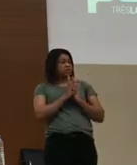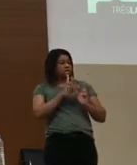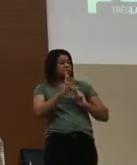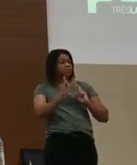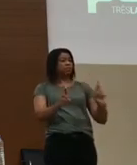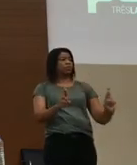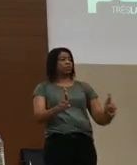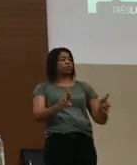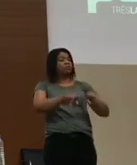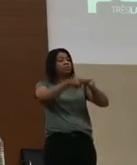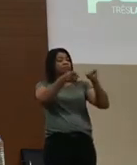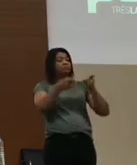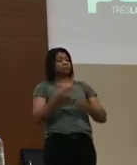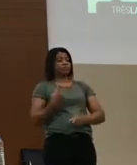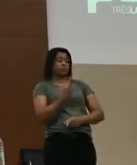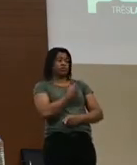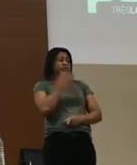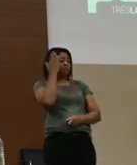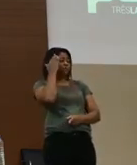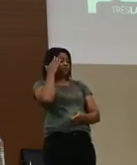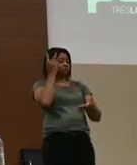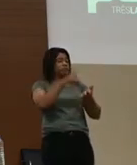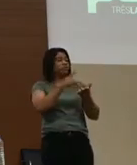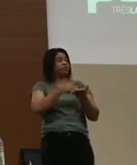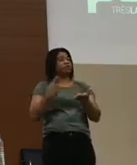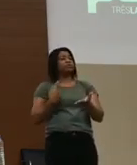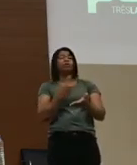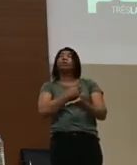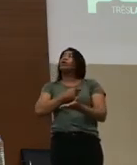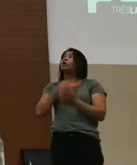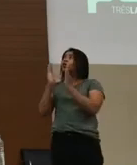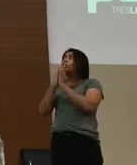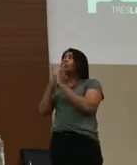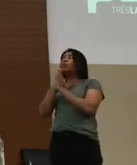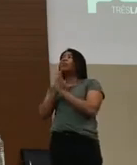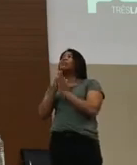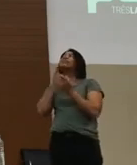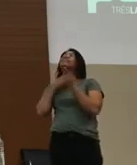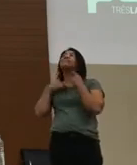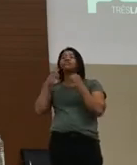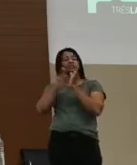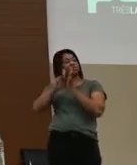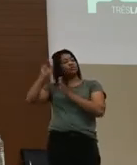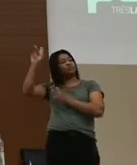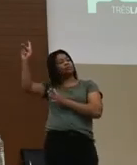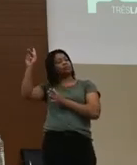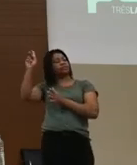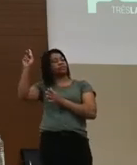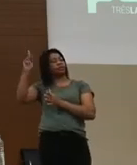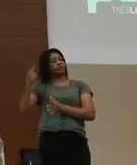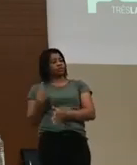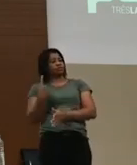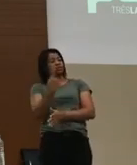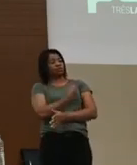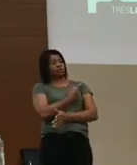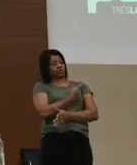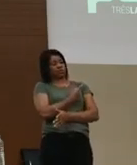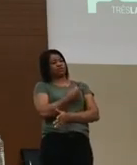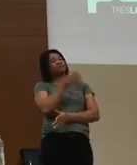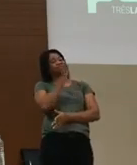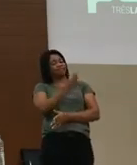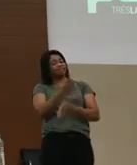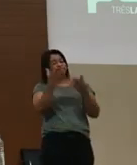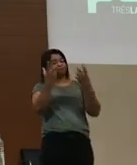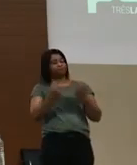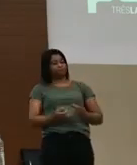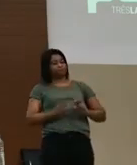crendo, confiando, que quando nós oramos segundo a vontade de Deus, nós tivemos as nossas